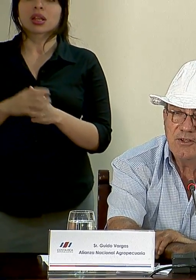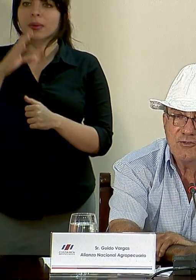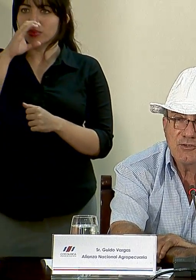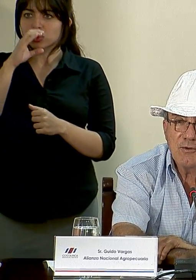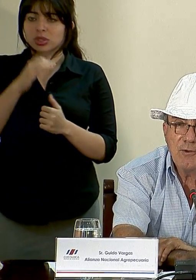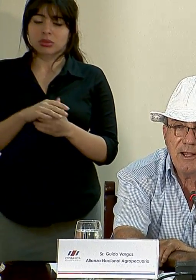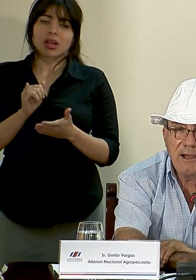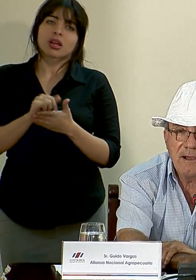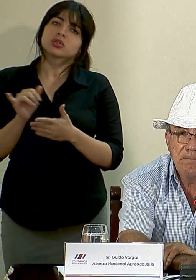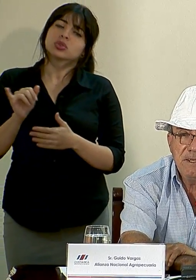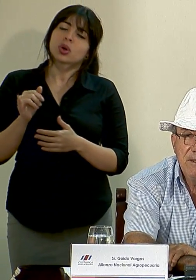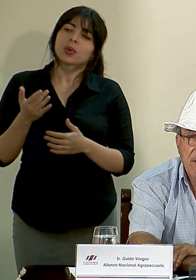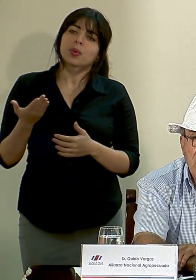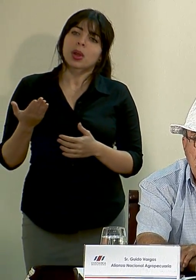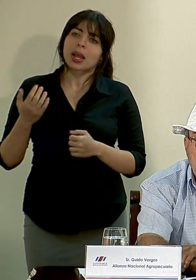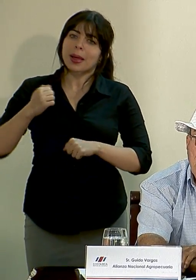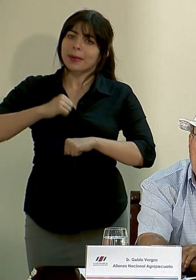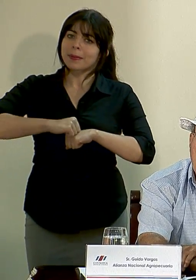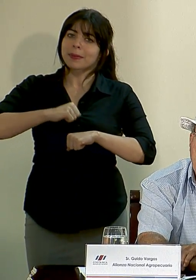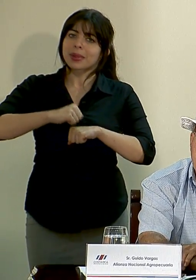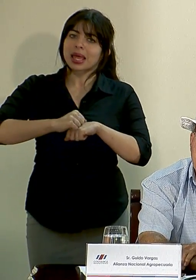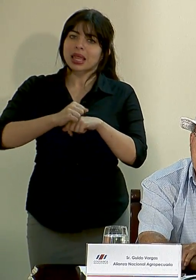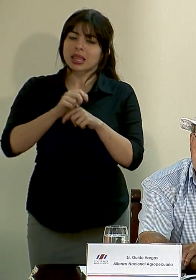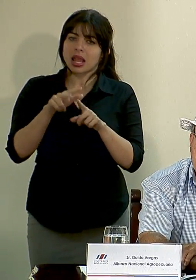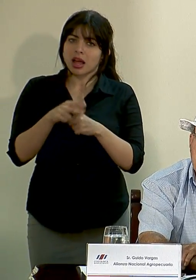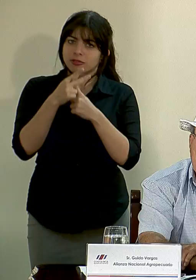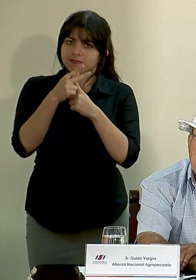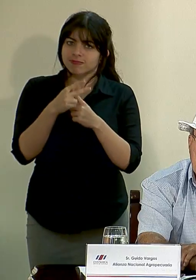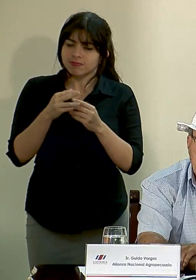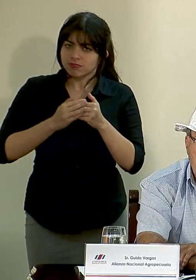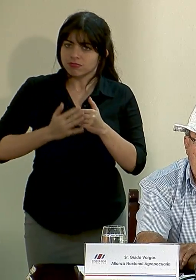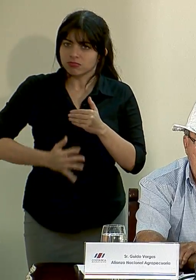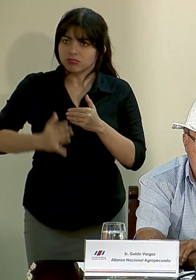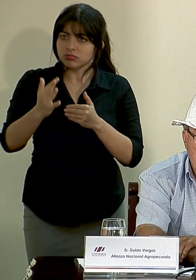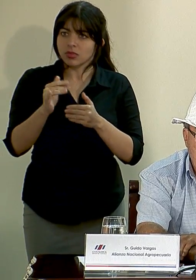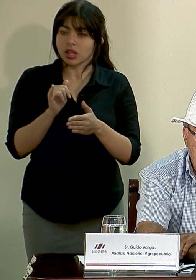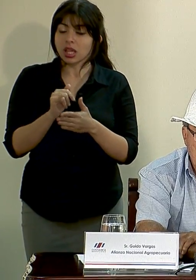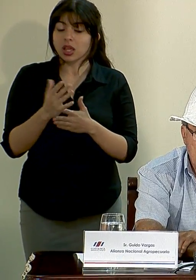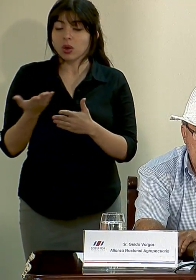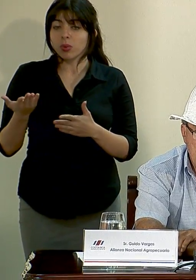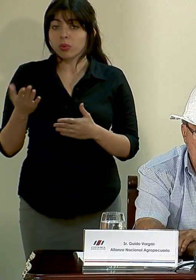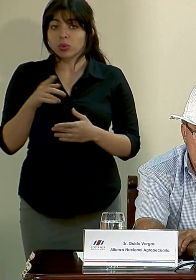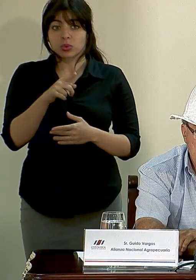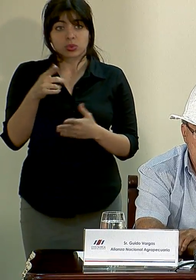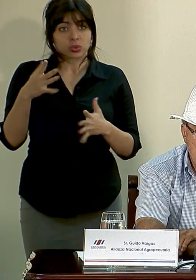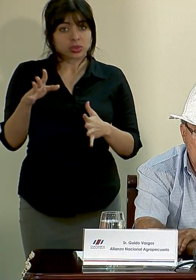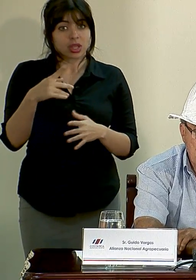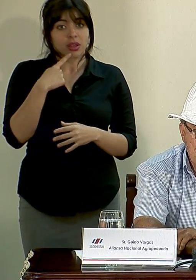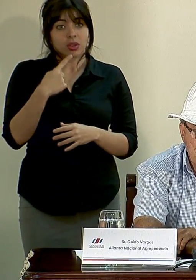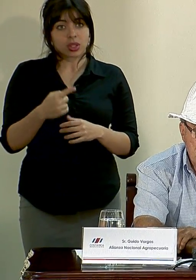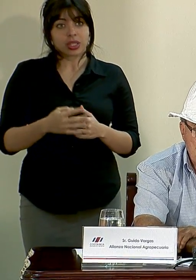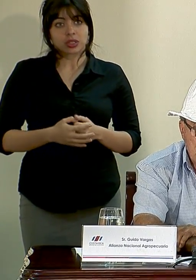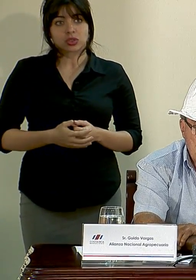porcino. Eso es como la piedra angular. Y como usted bien lo ha